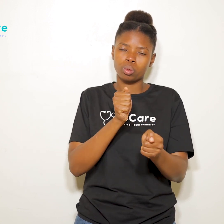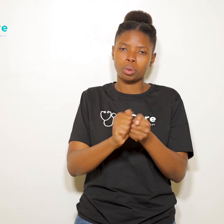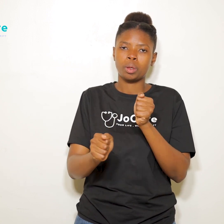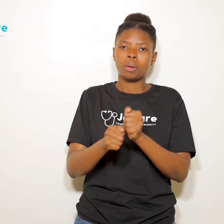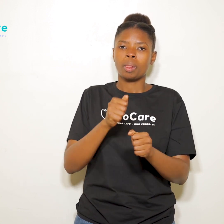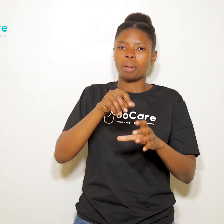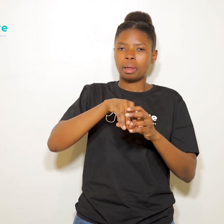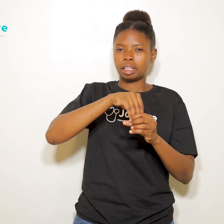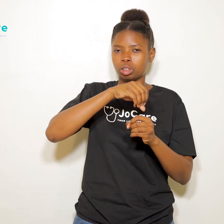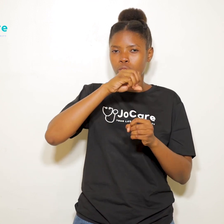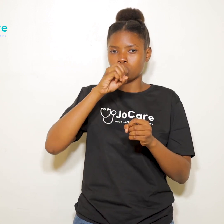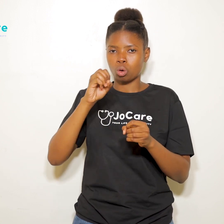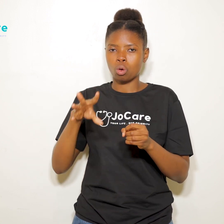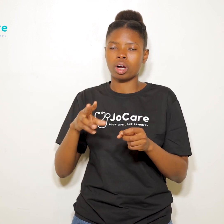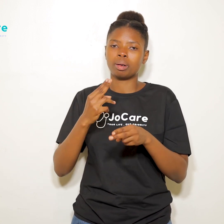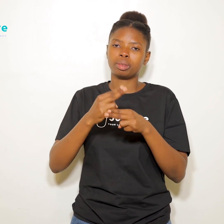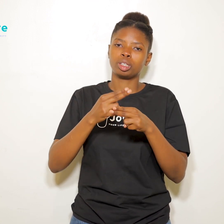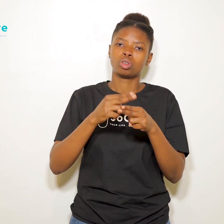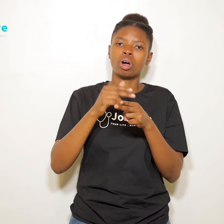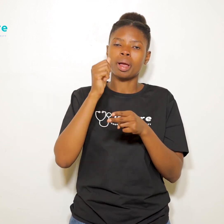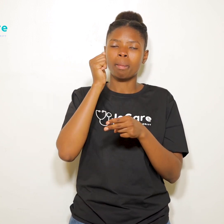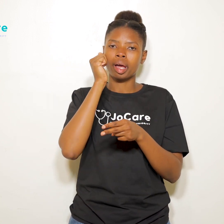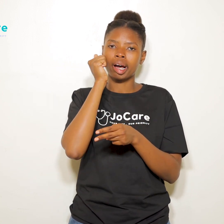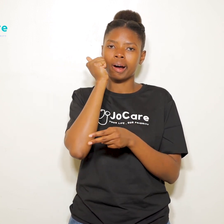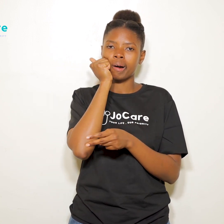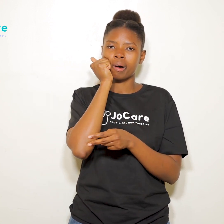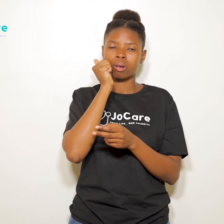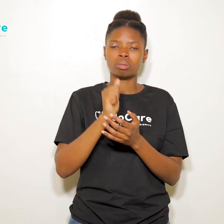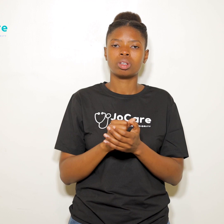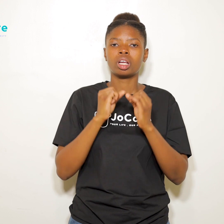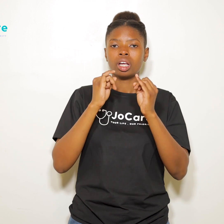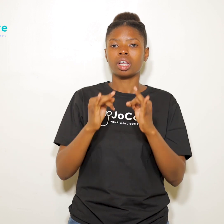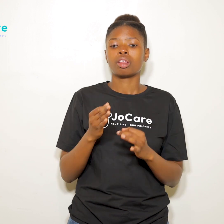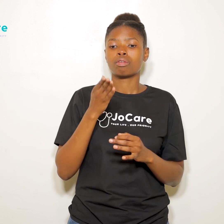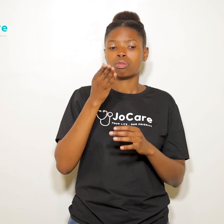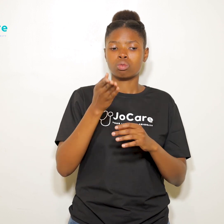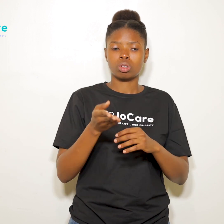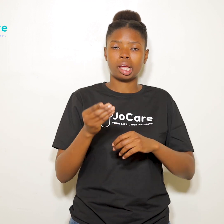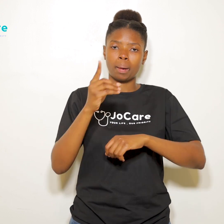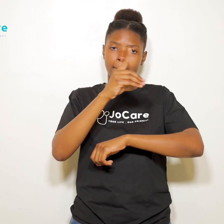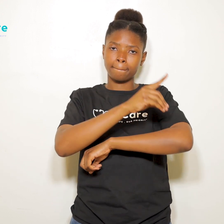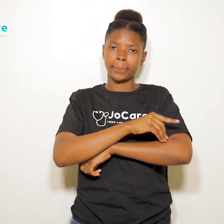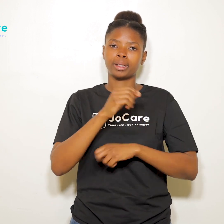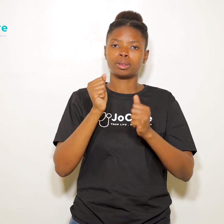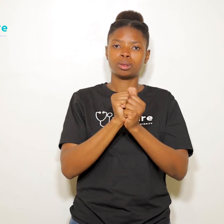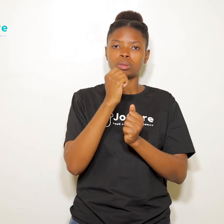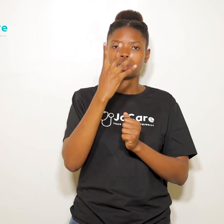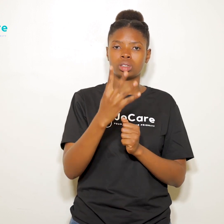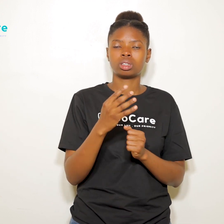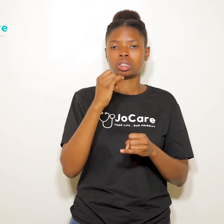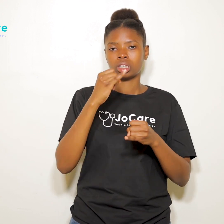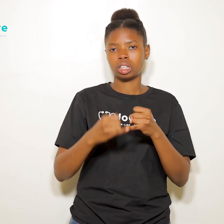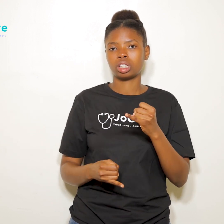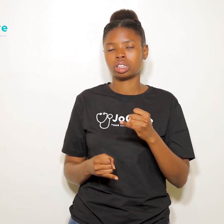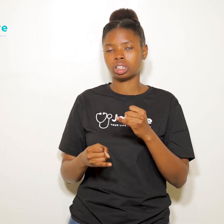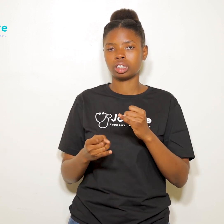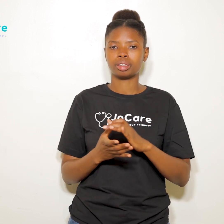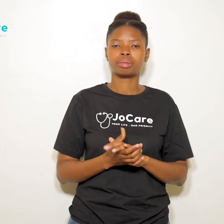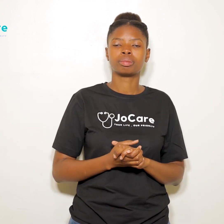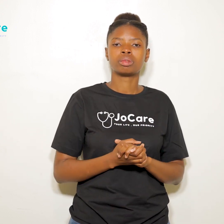mu zihe nzira? Yego, iyo minsi 14 irangiye, ka kantu twabonye kitwa luteum cyangwa col